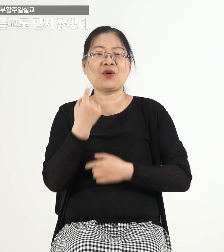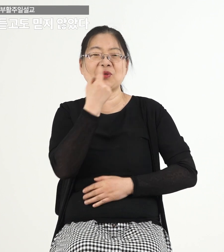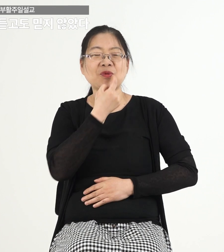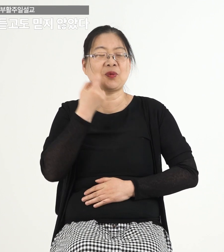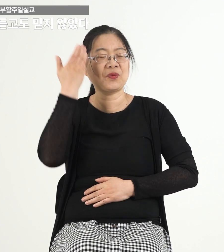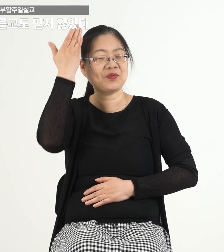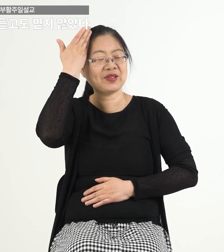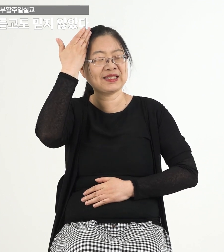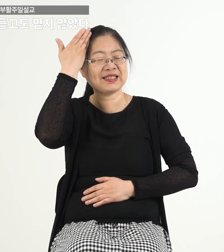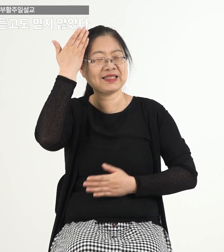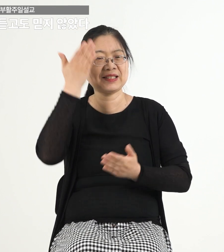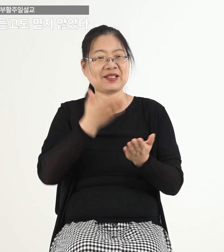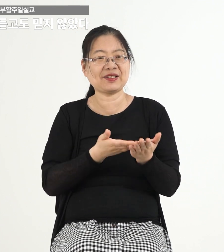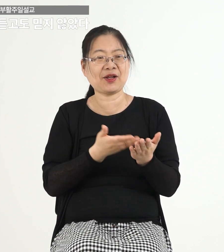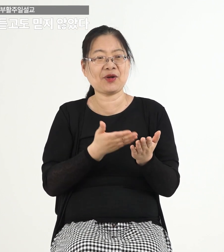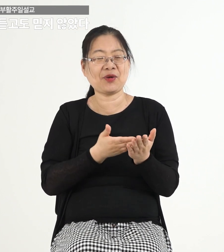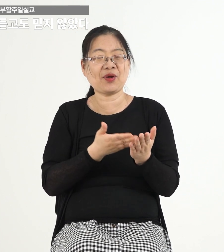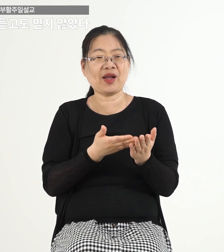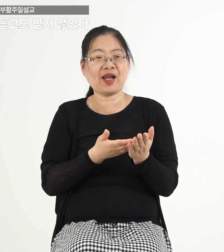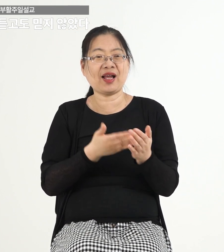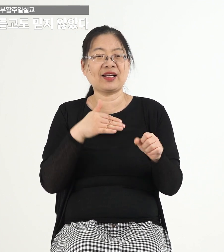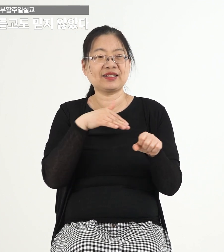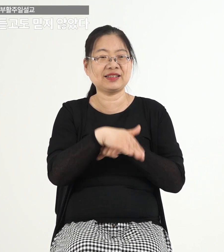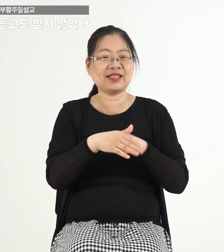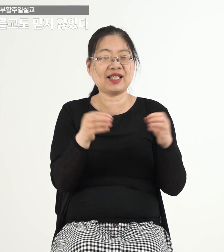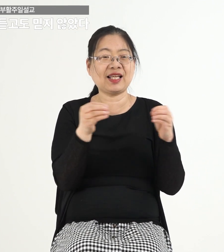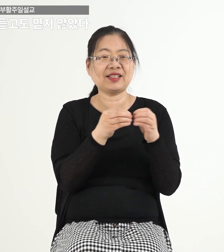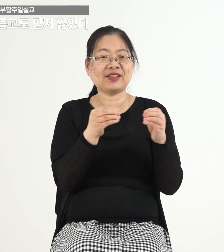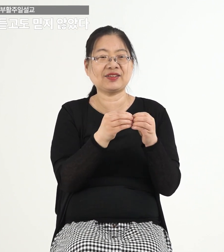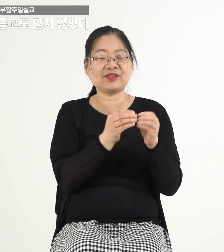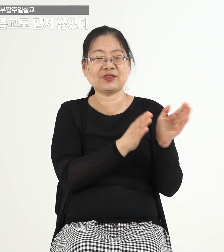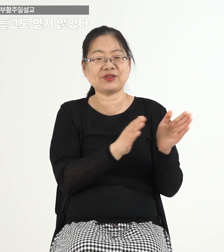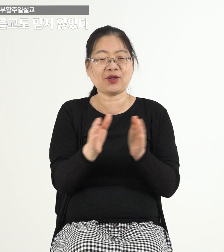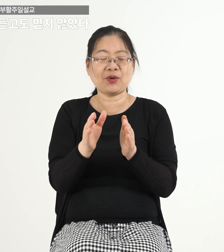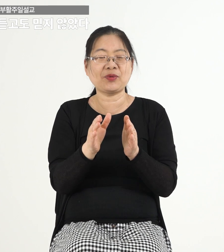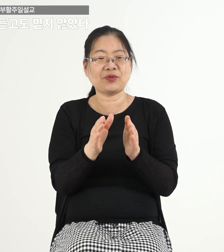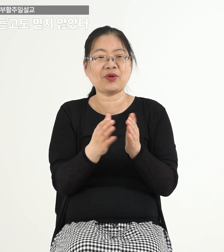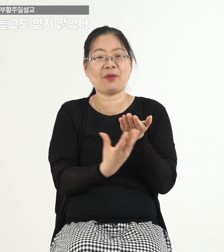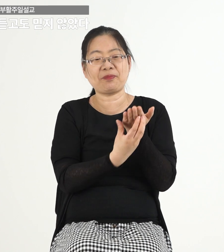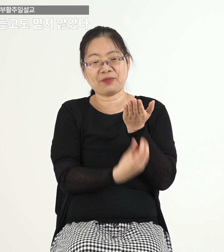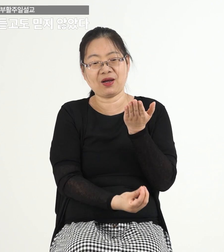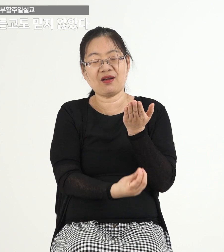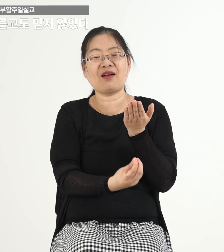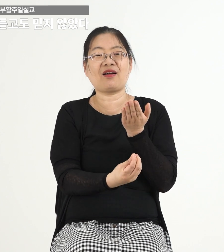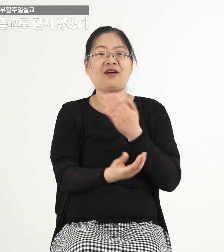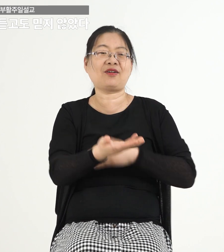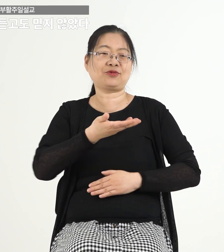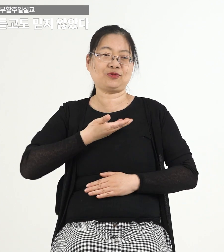논리적이고 거의 완벽한 수준으로 글들을 정리해서 뽑아내 주어요.